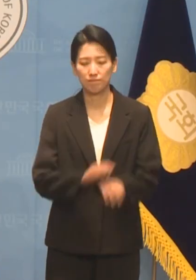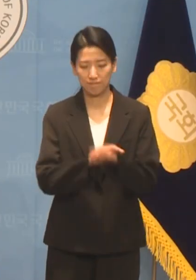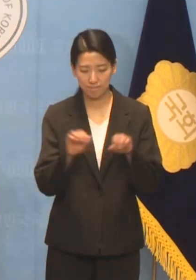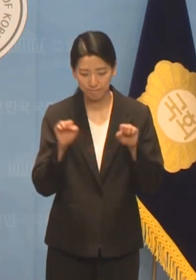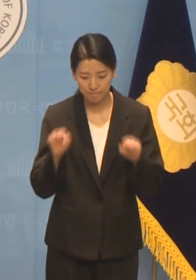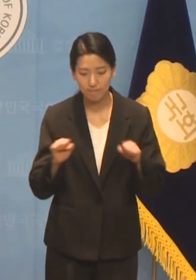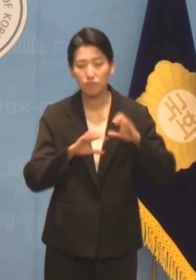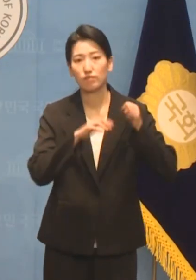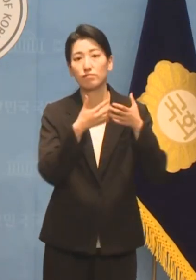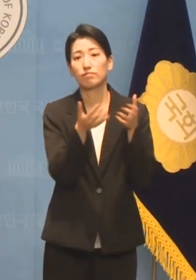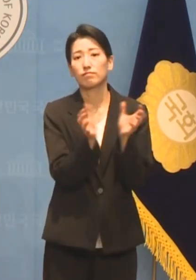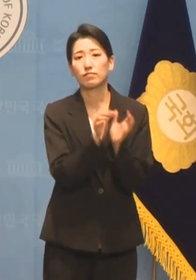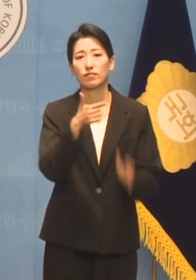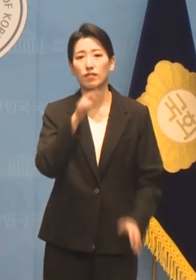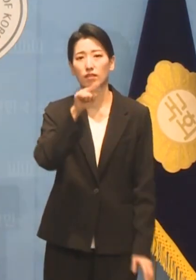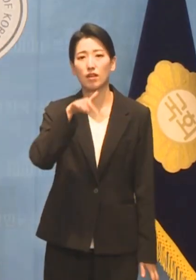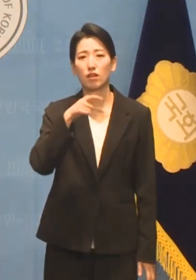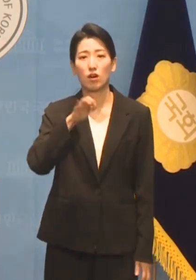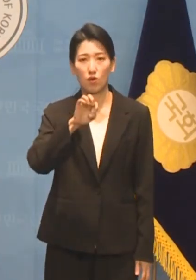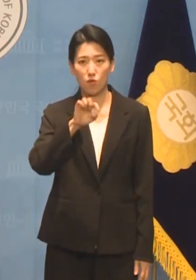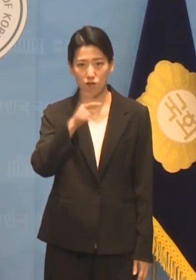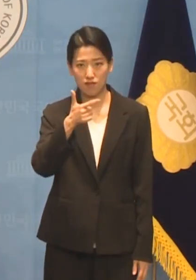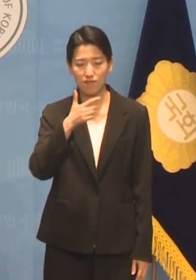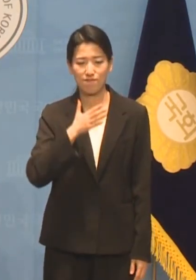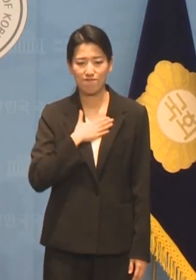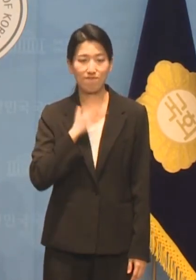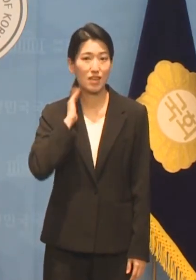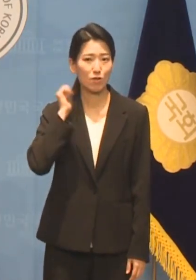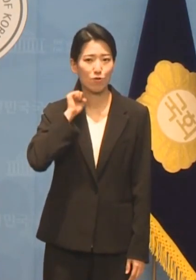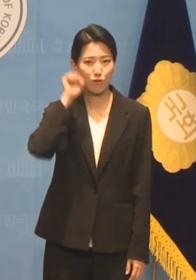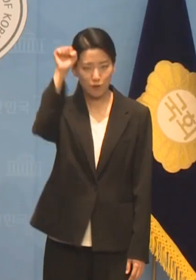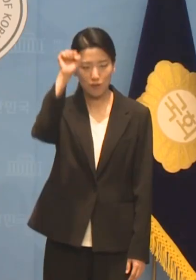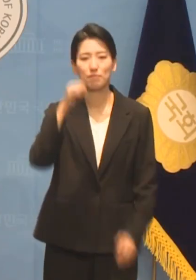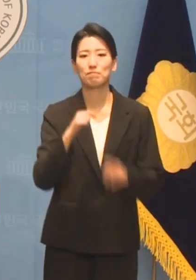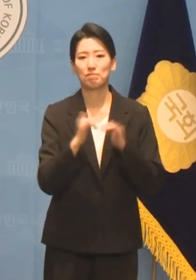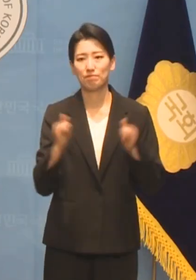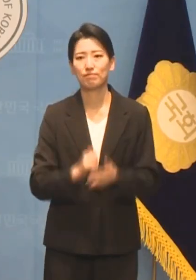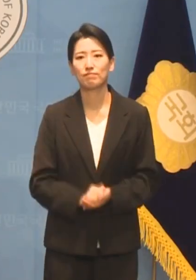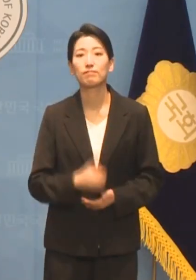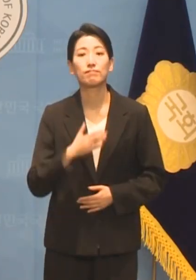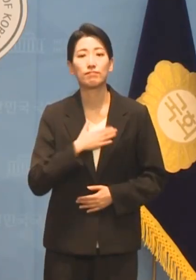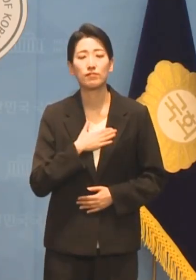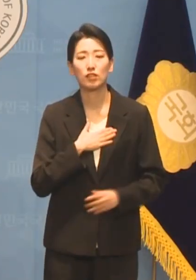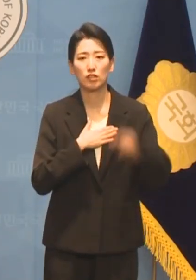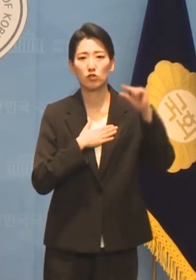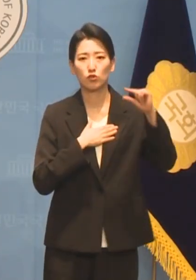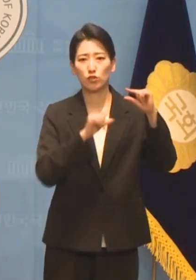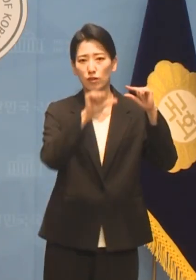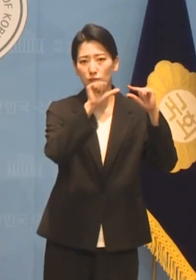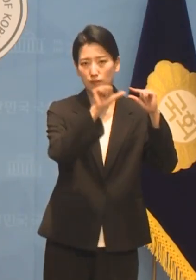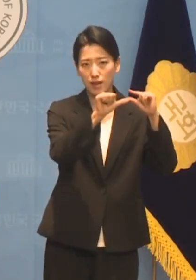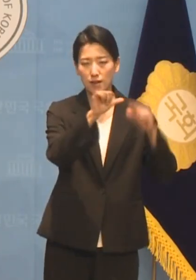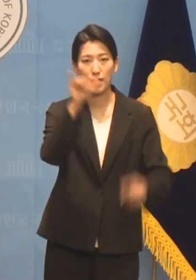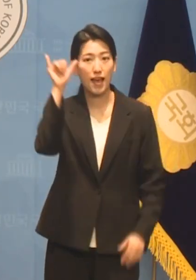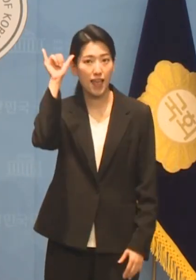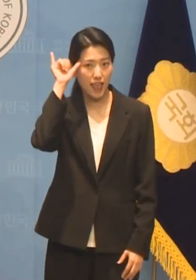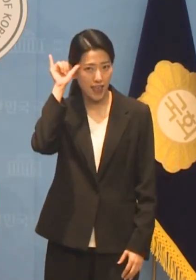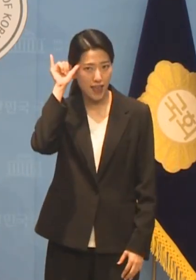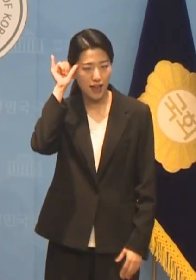안녕하세요. 국민의힘 나경원 대통령 후보입니다. 오늘은 G5 AI 강국